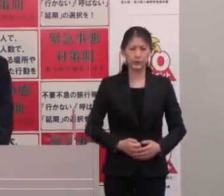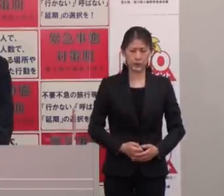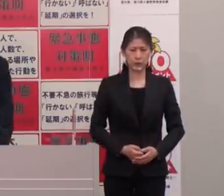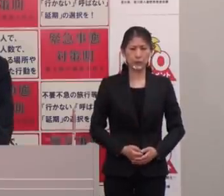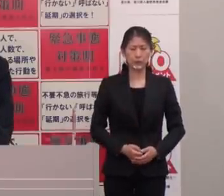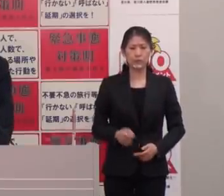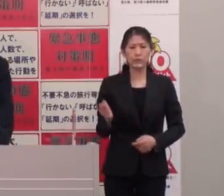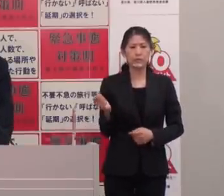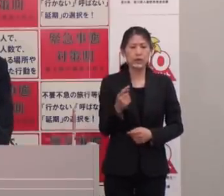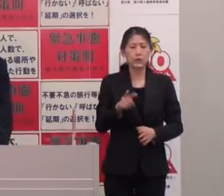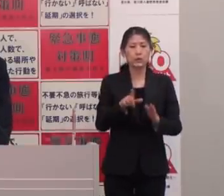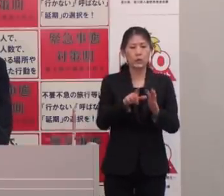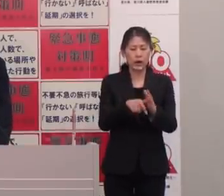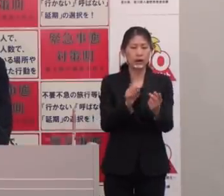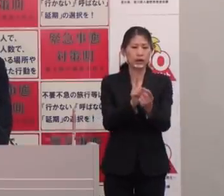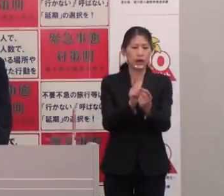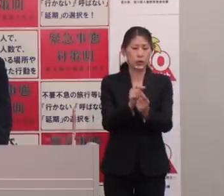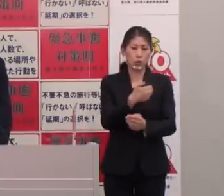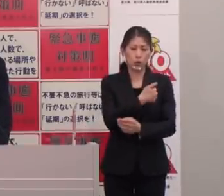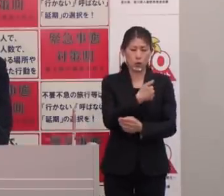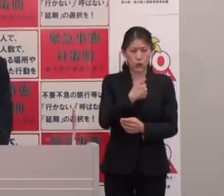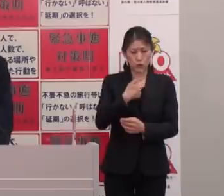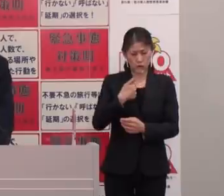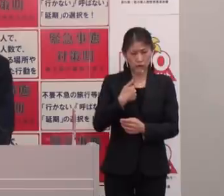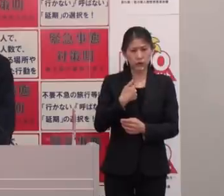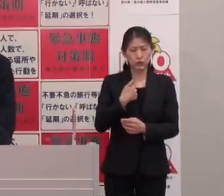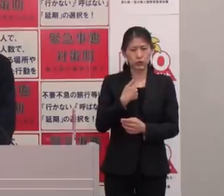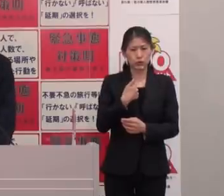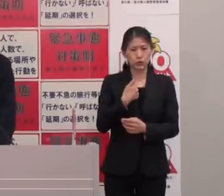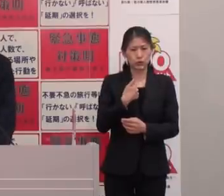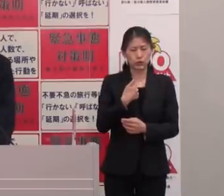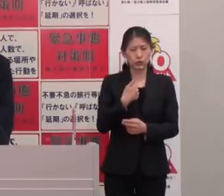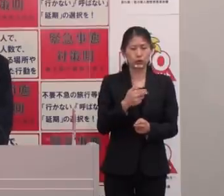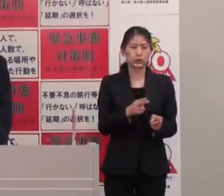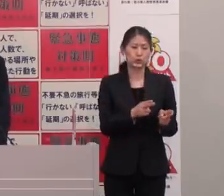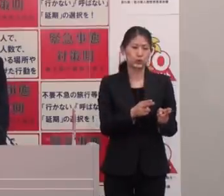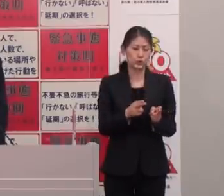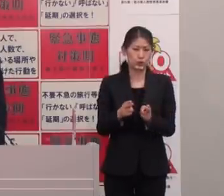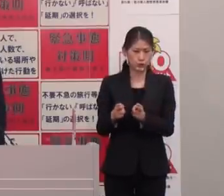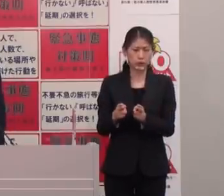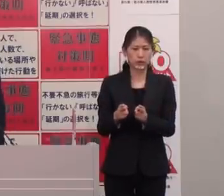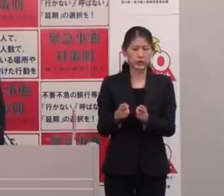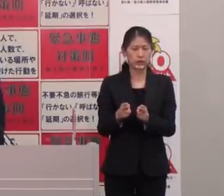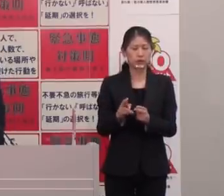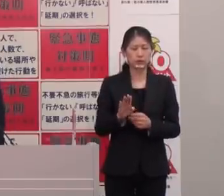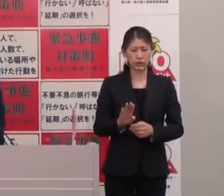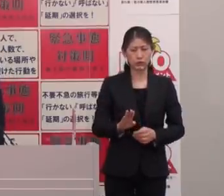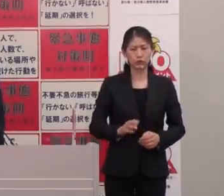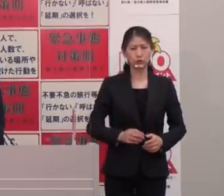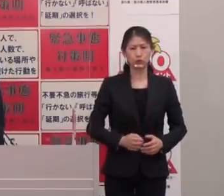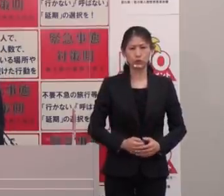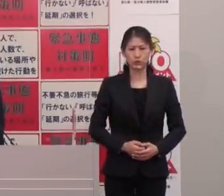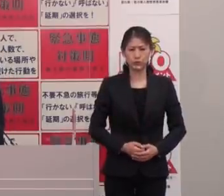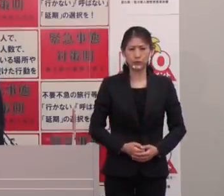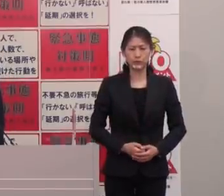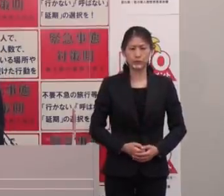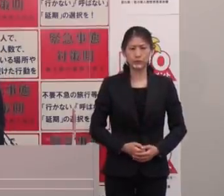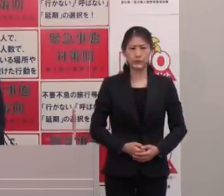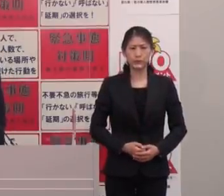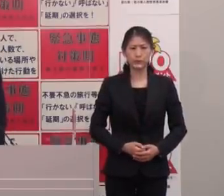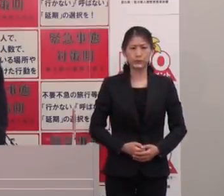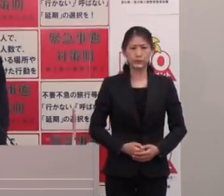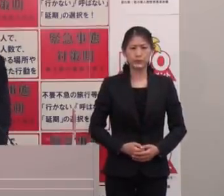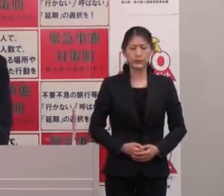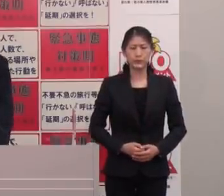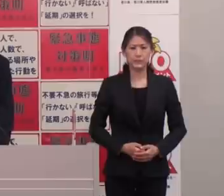緊急時には対応するという想定になっております。そ